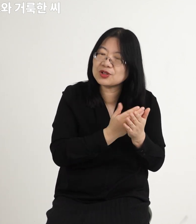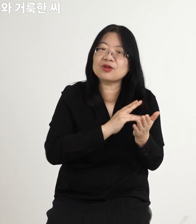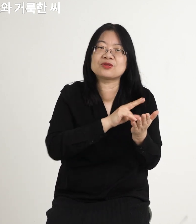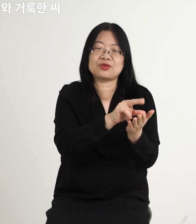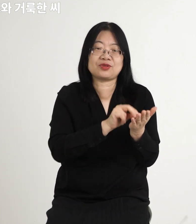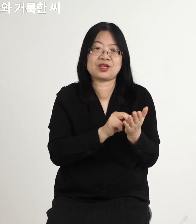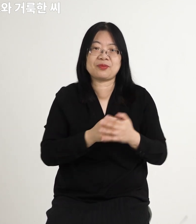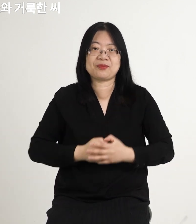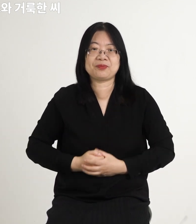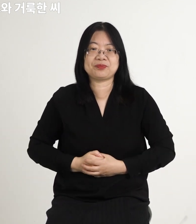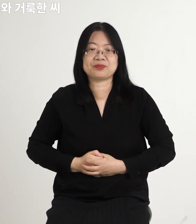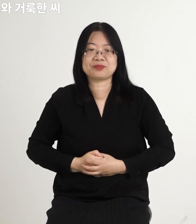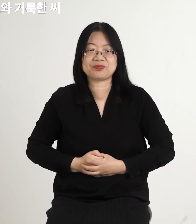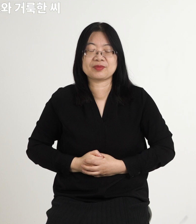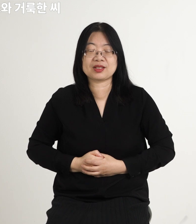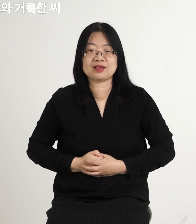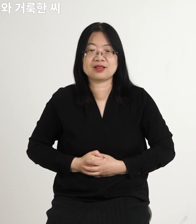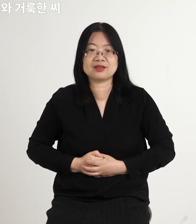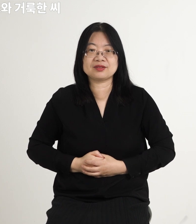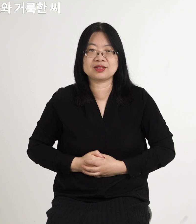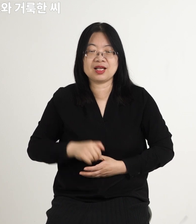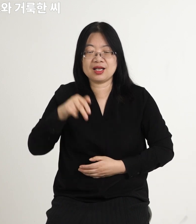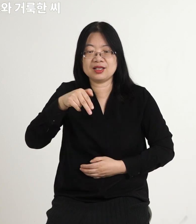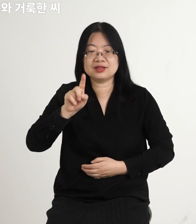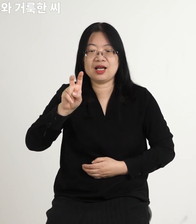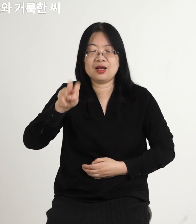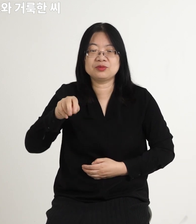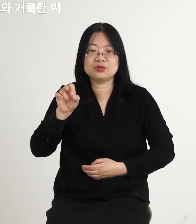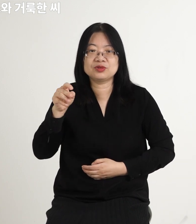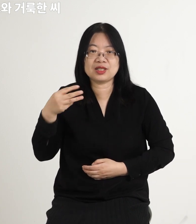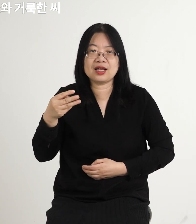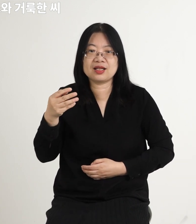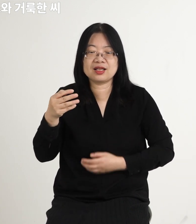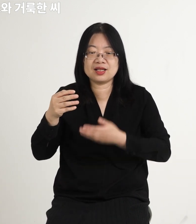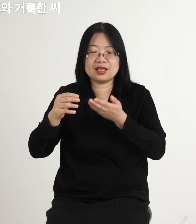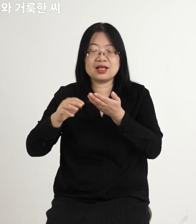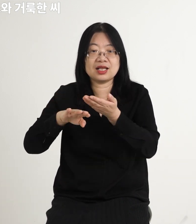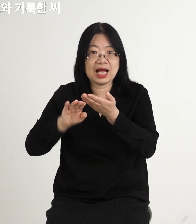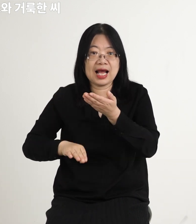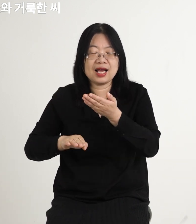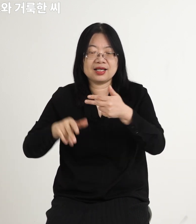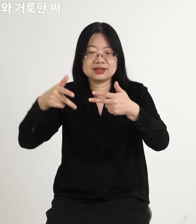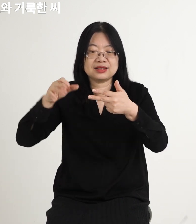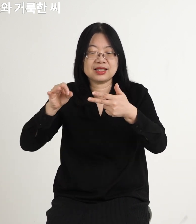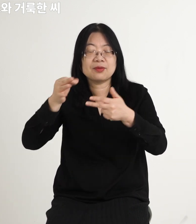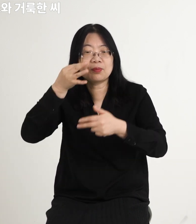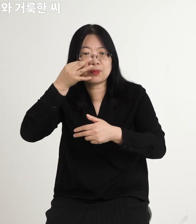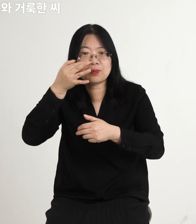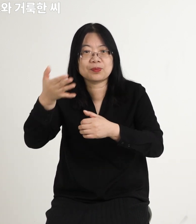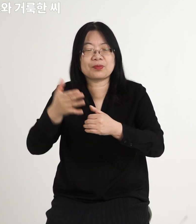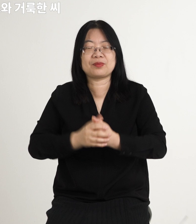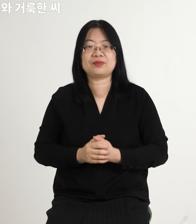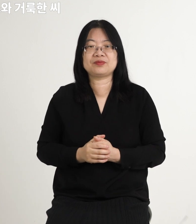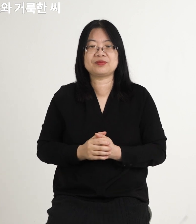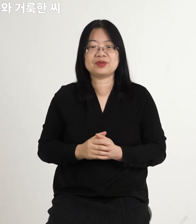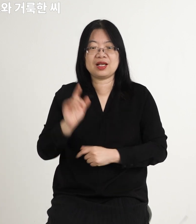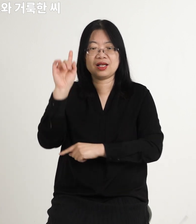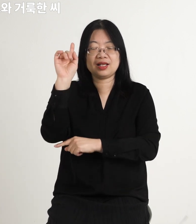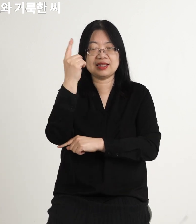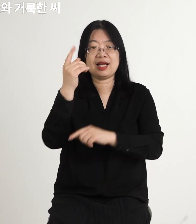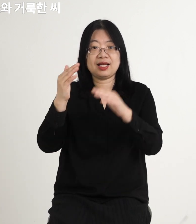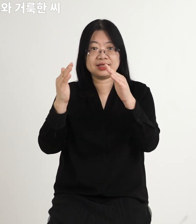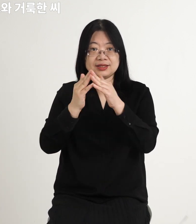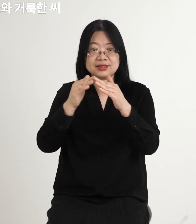창구 구절 두 구절을 읽고 지나가십시다. 사무엘하 7장을 한번 띄워주세요. 다윗의